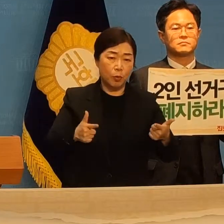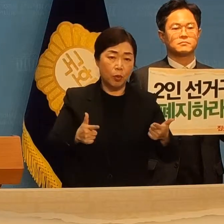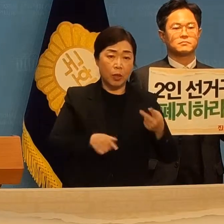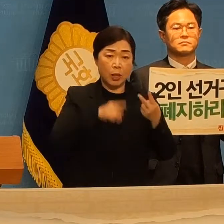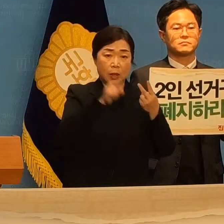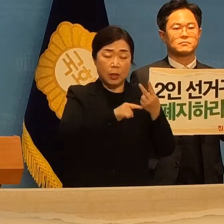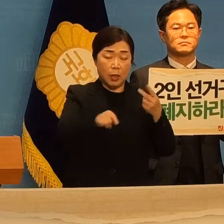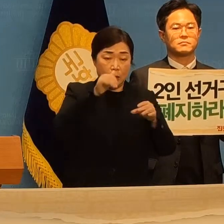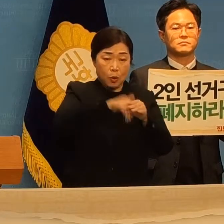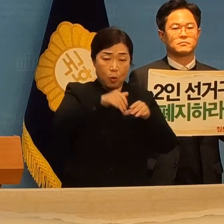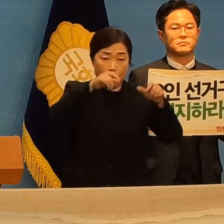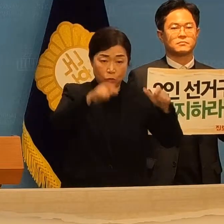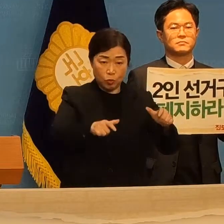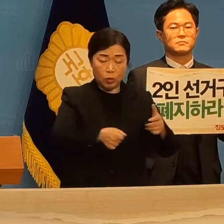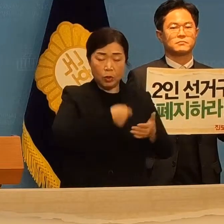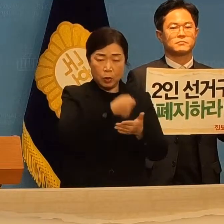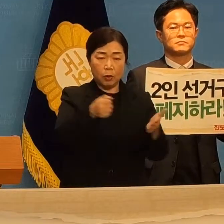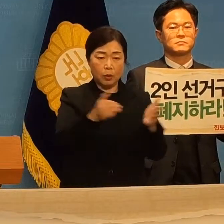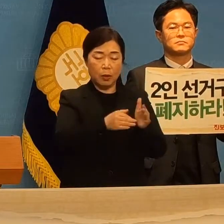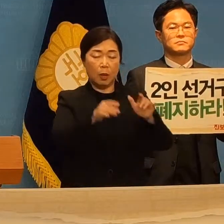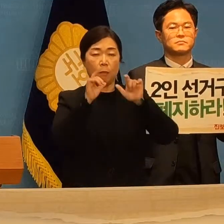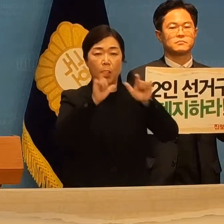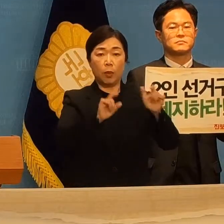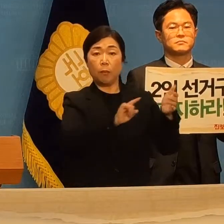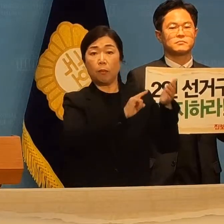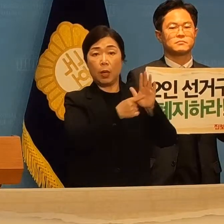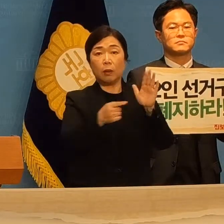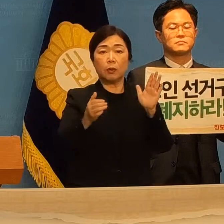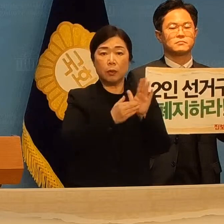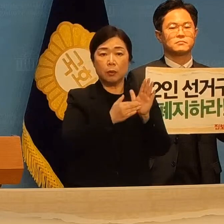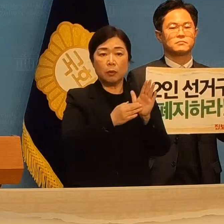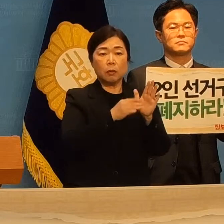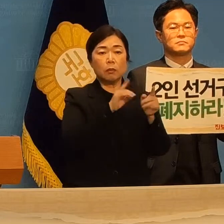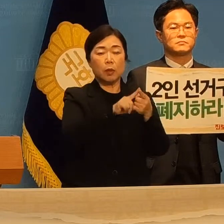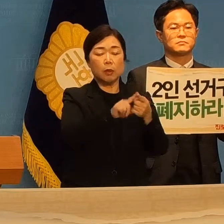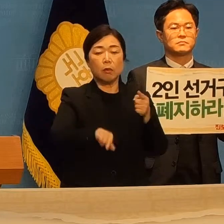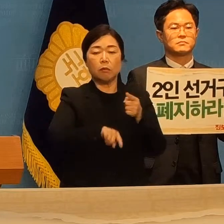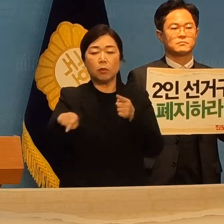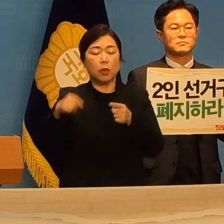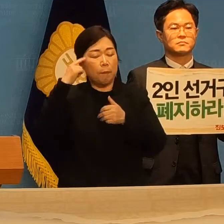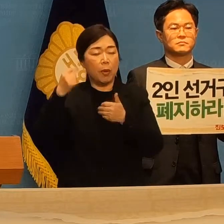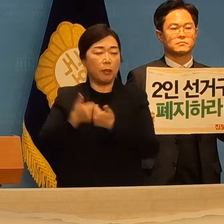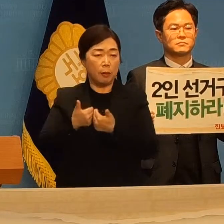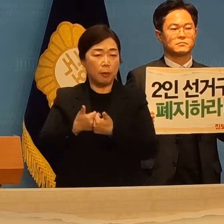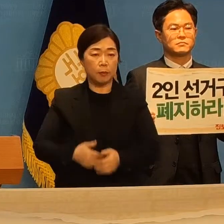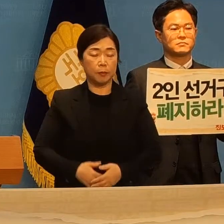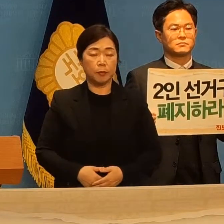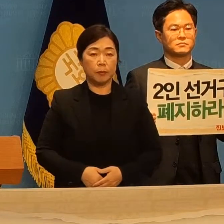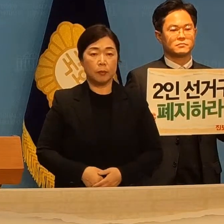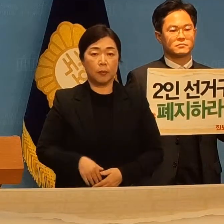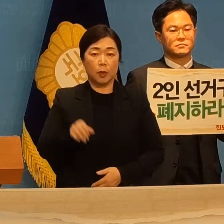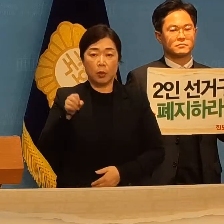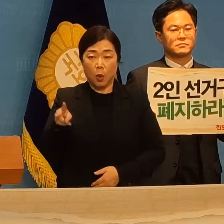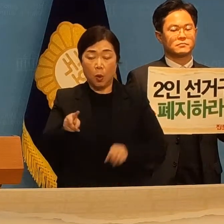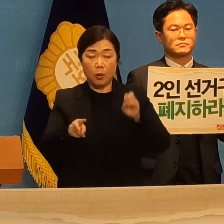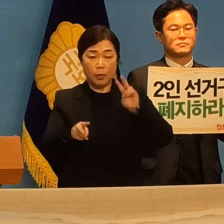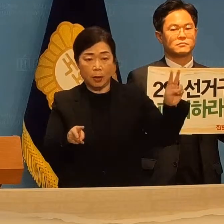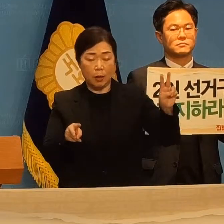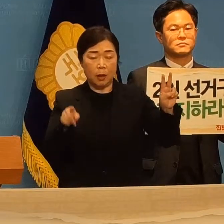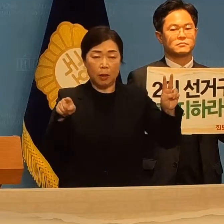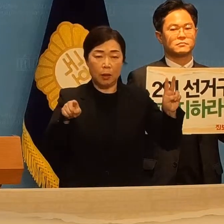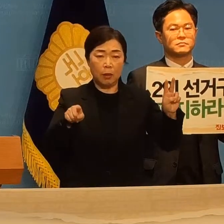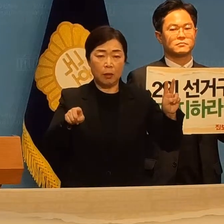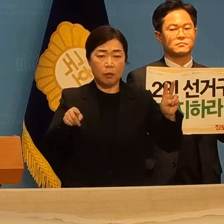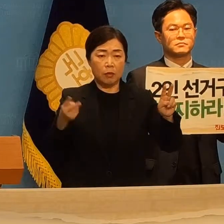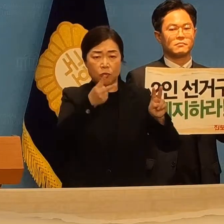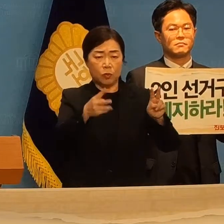유지하는 선거구 획정안, 이 모두에 반대합니다. 양당제를 강화시키는 2인 선거구를